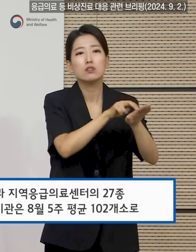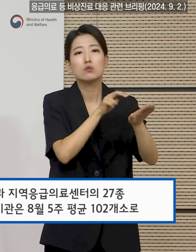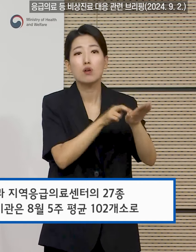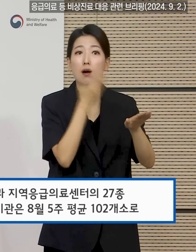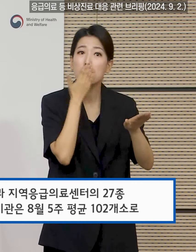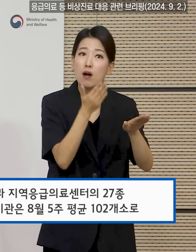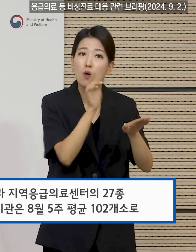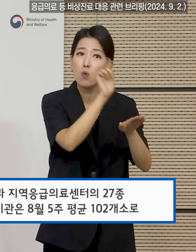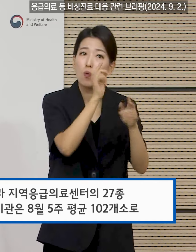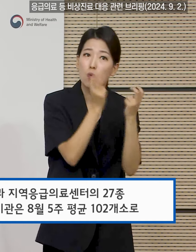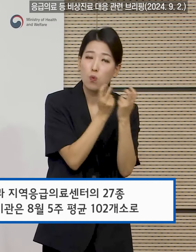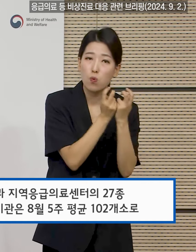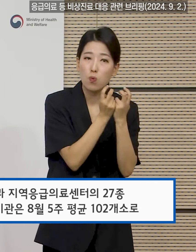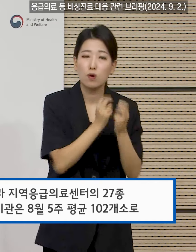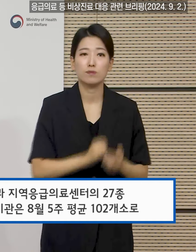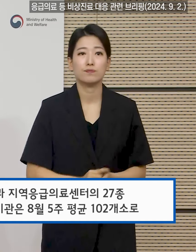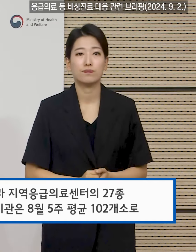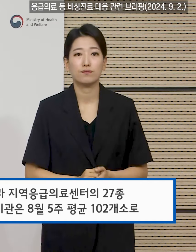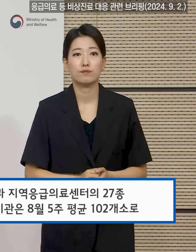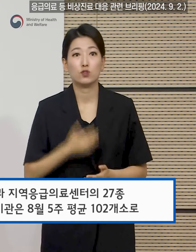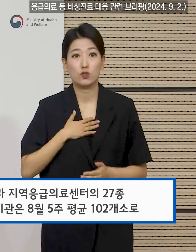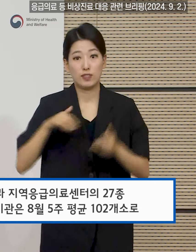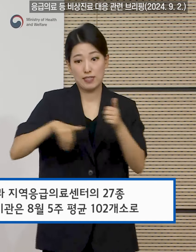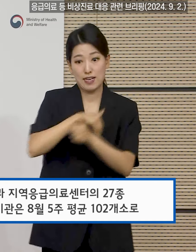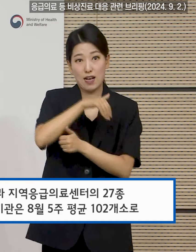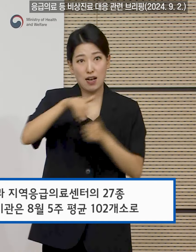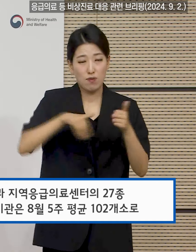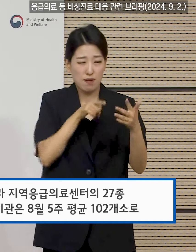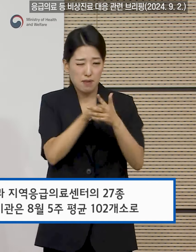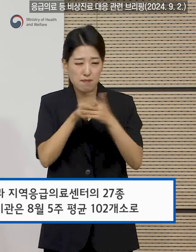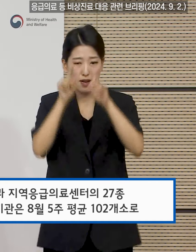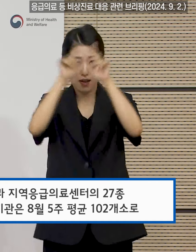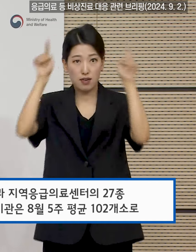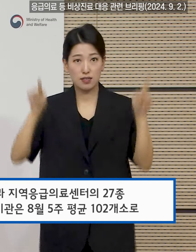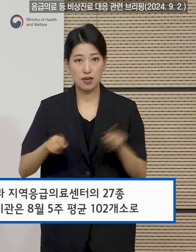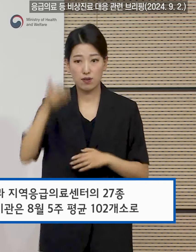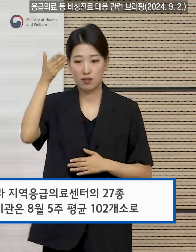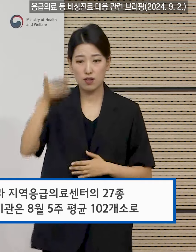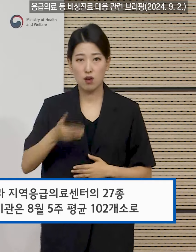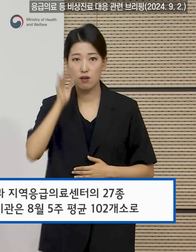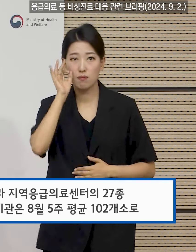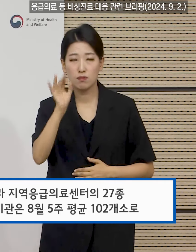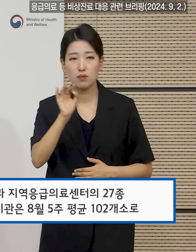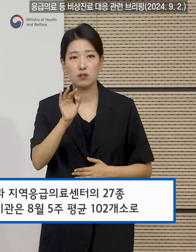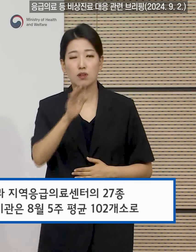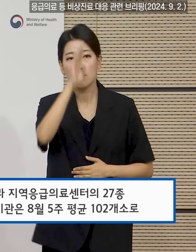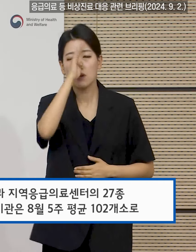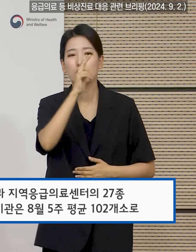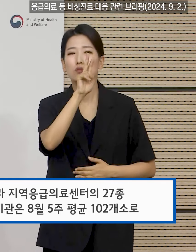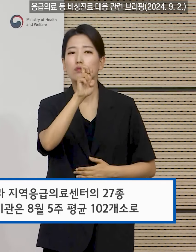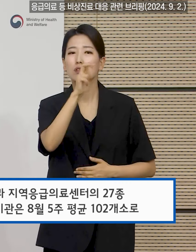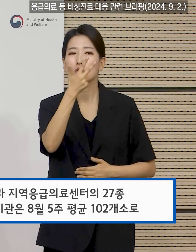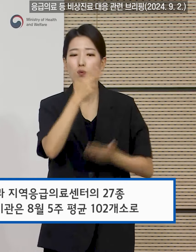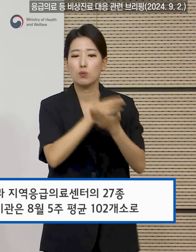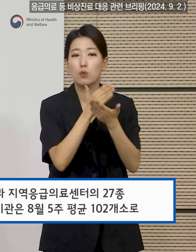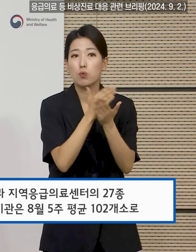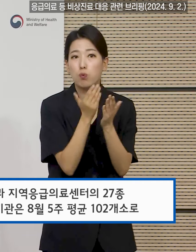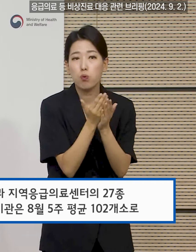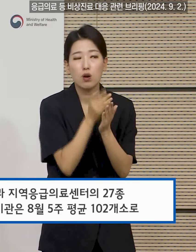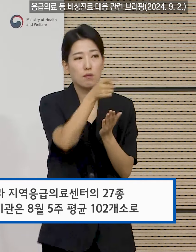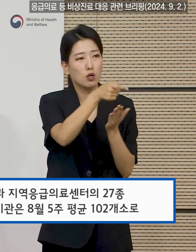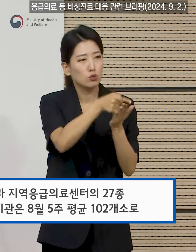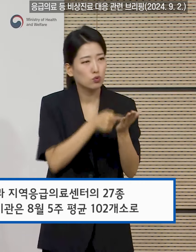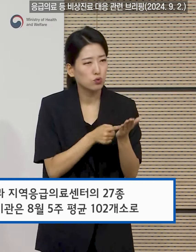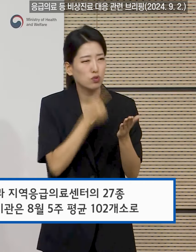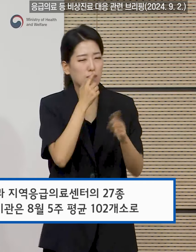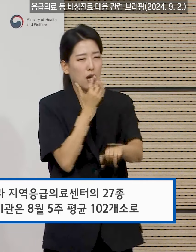중앙응급의료센터 종합상황판에 표출된 권역과 지역 응급의료센터의 27개 종류 후속 진료 가능 여부